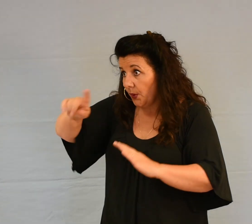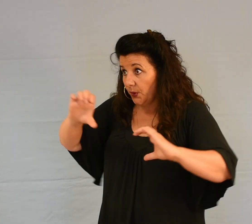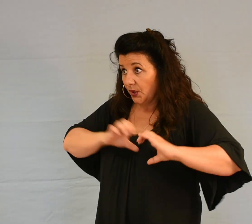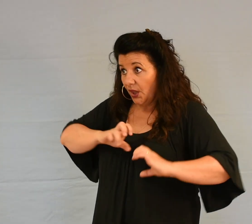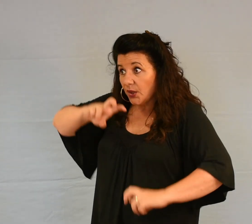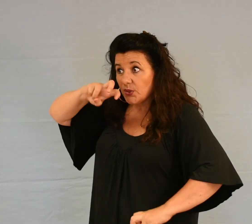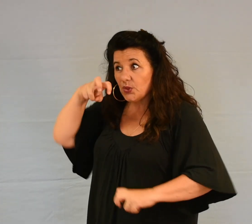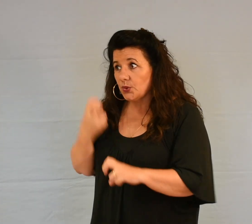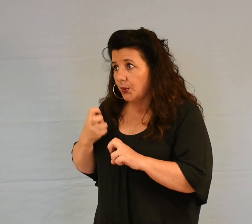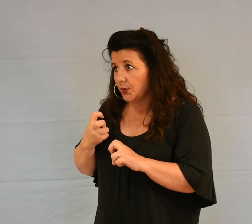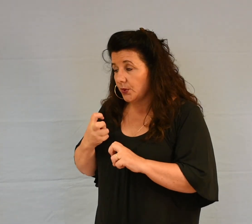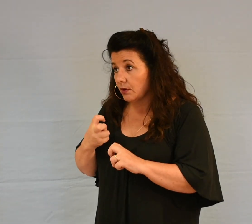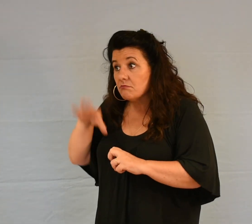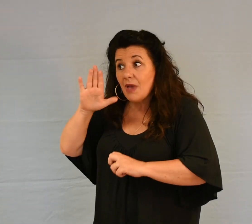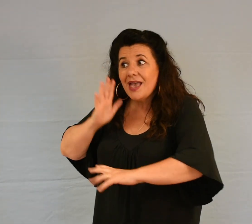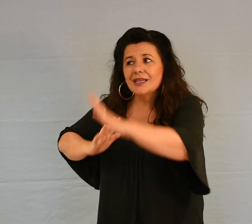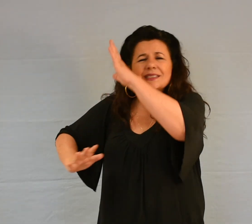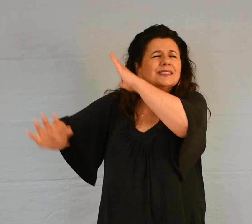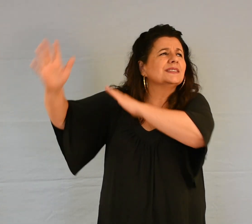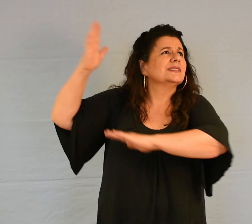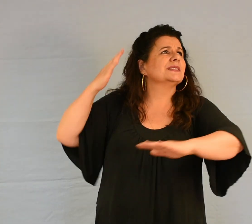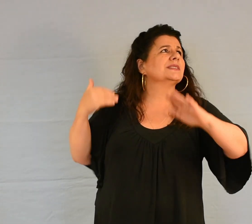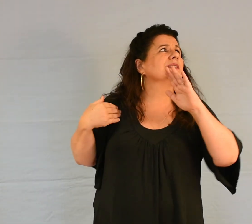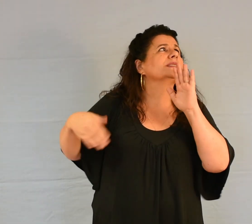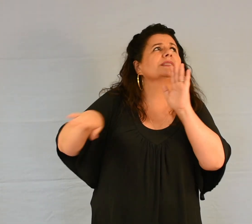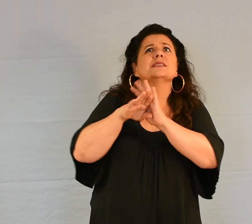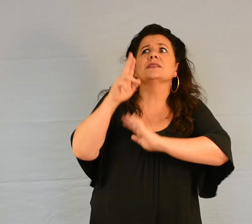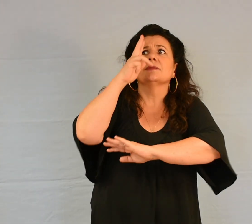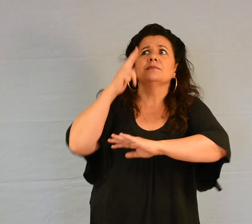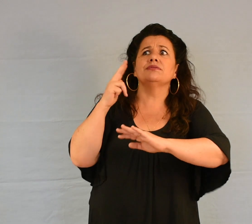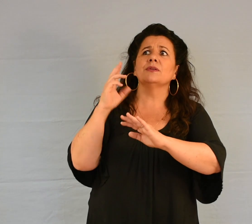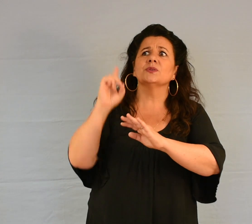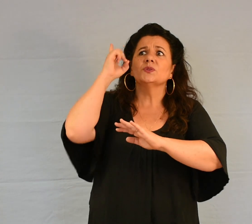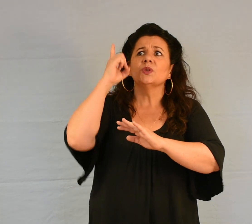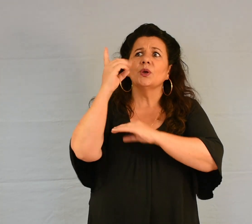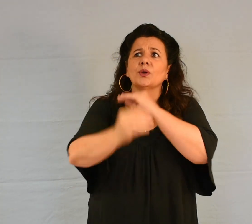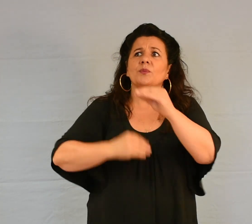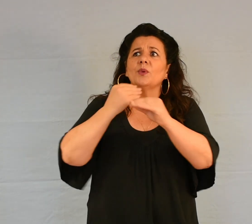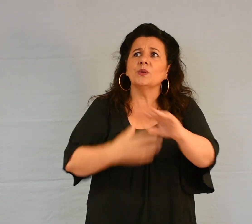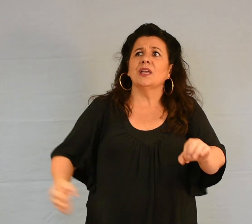Mais au commencement de la création, Dieu les fit hommes et femmes.